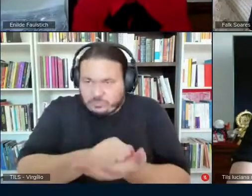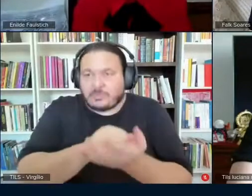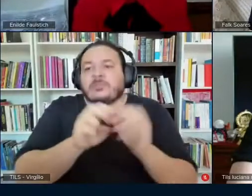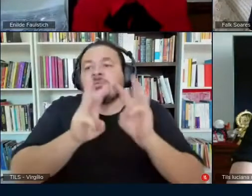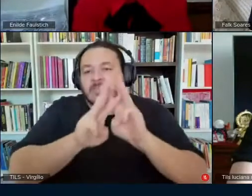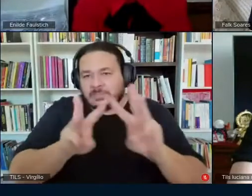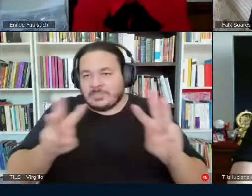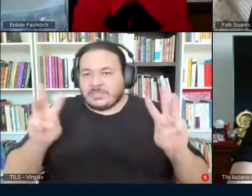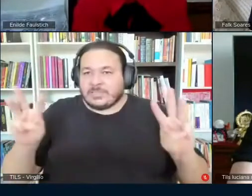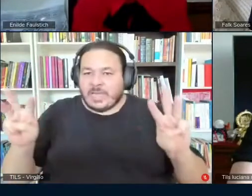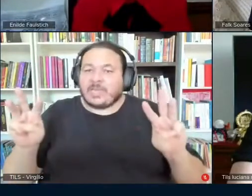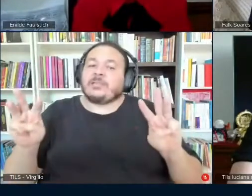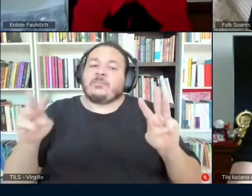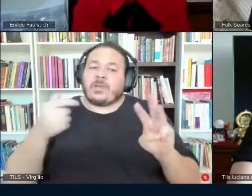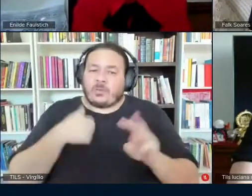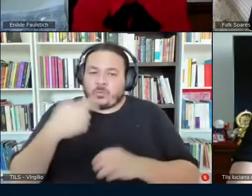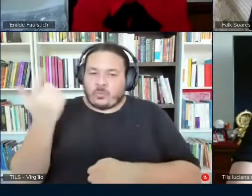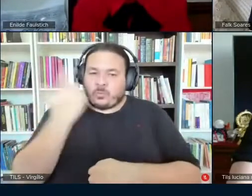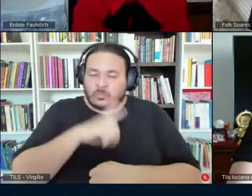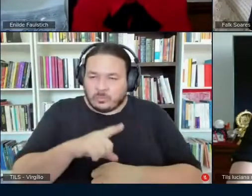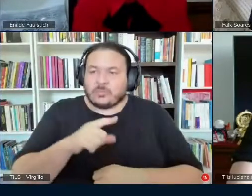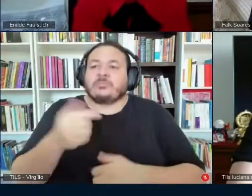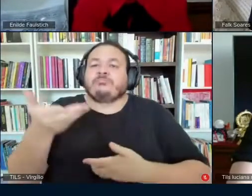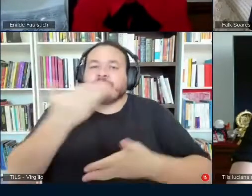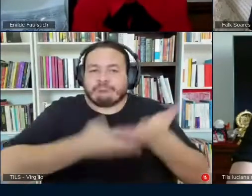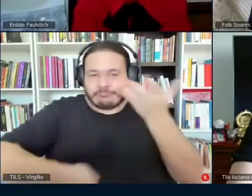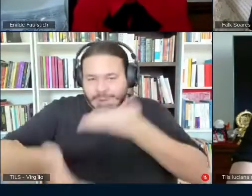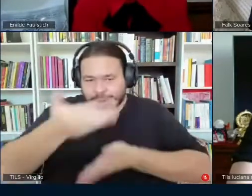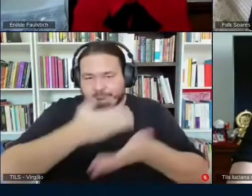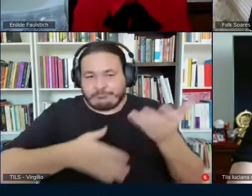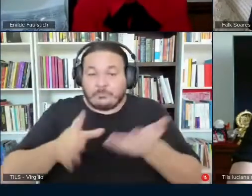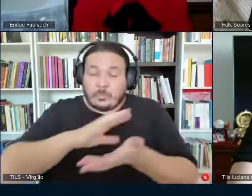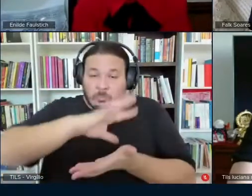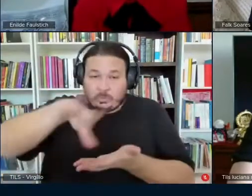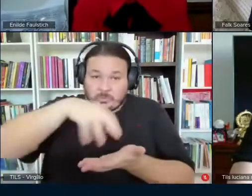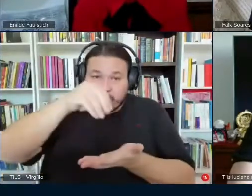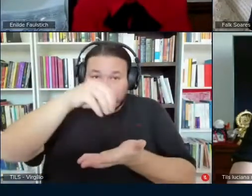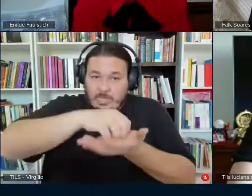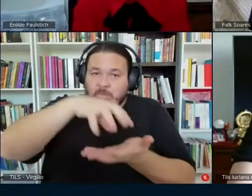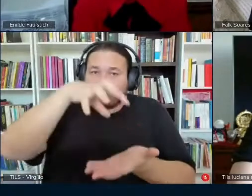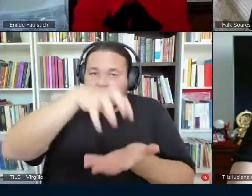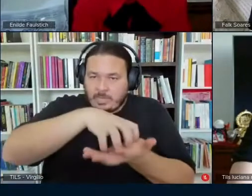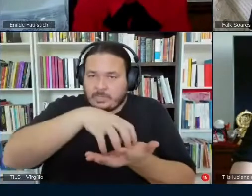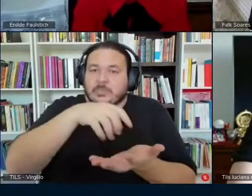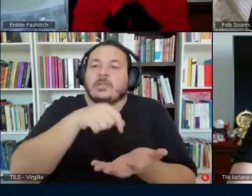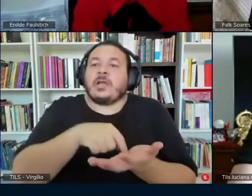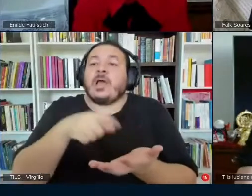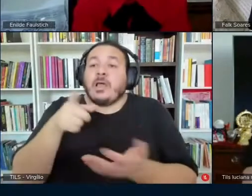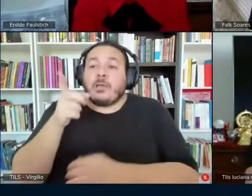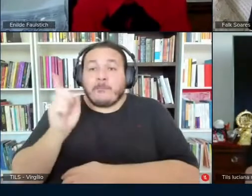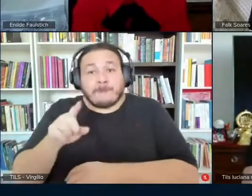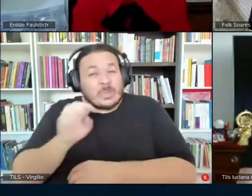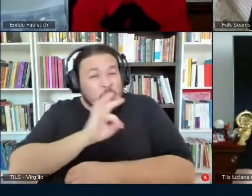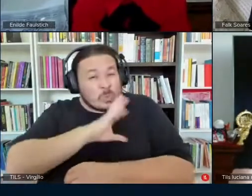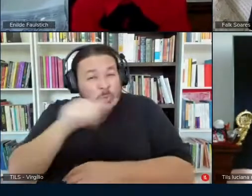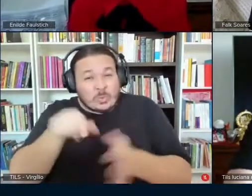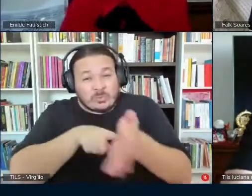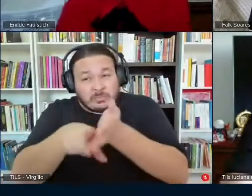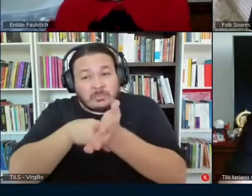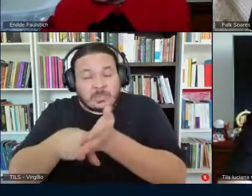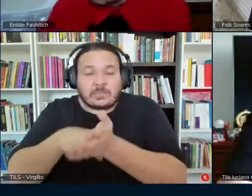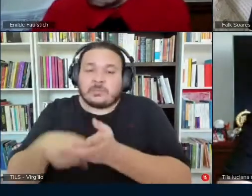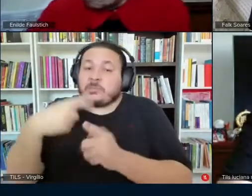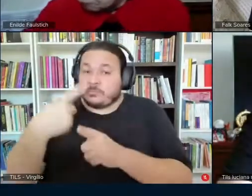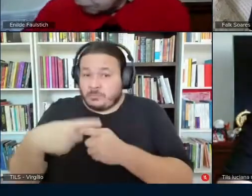site, para que a gente possa trazer para o Centro Lex Termes toda essa pesquisa que foi realizada, porque você